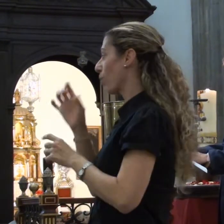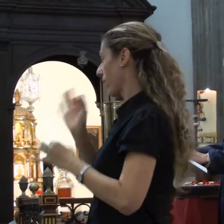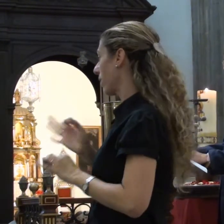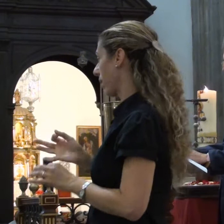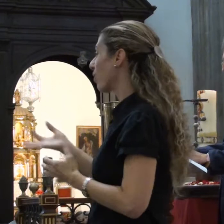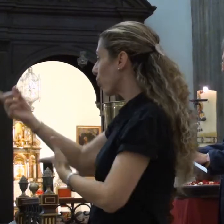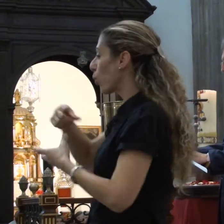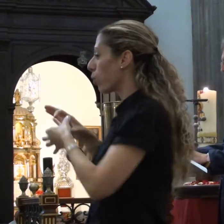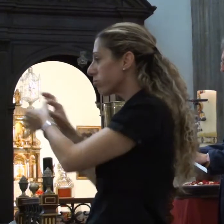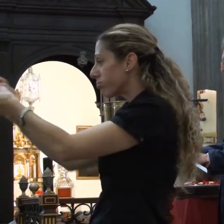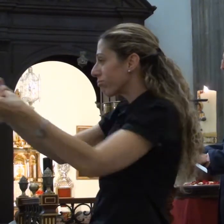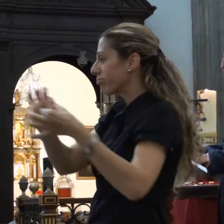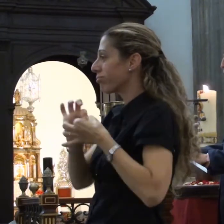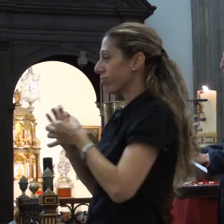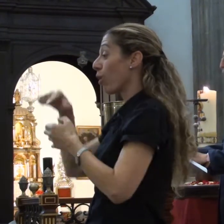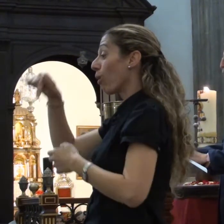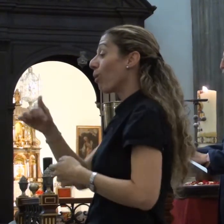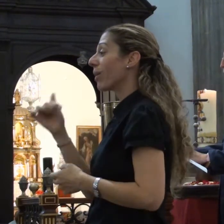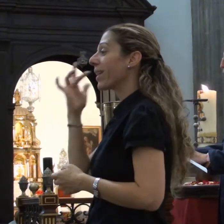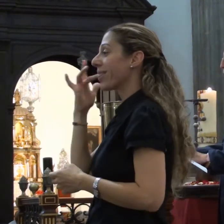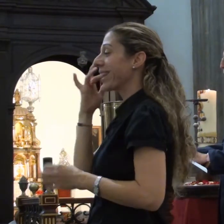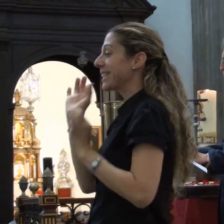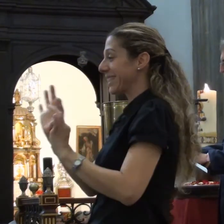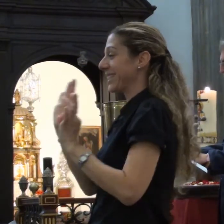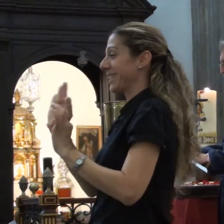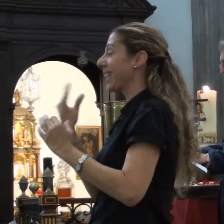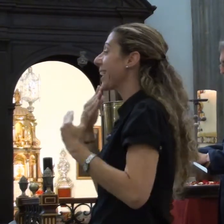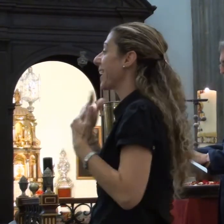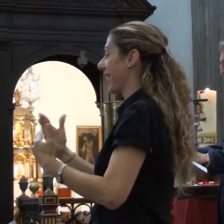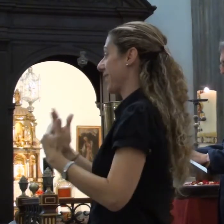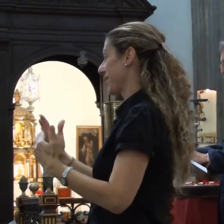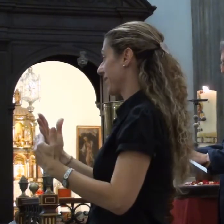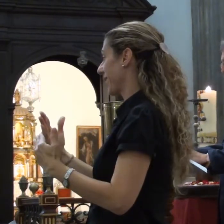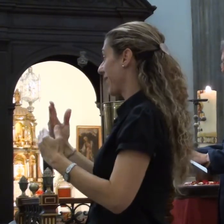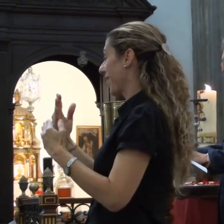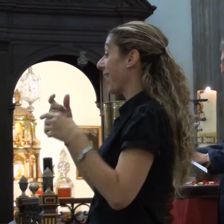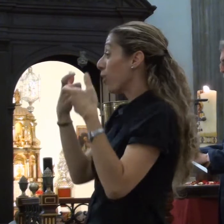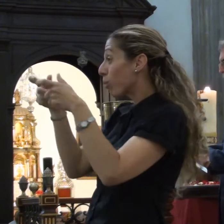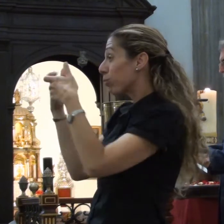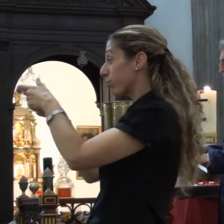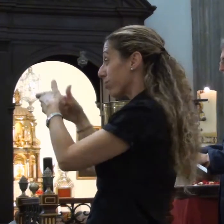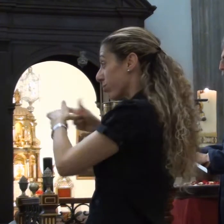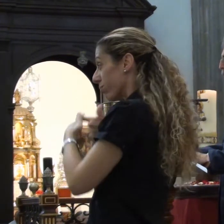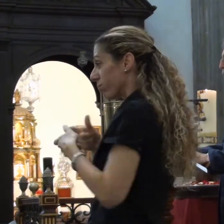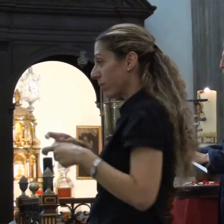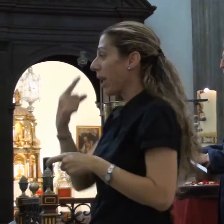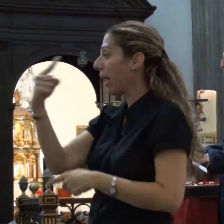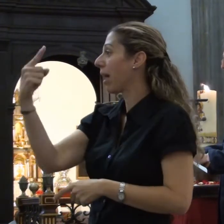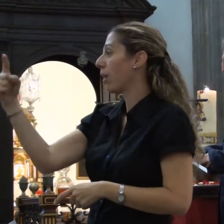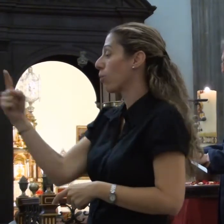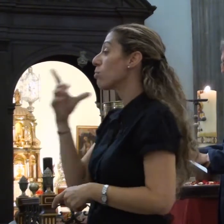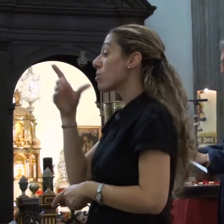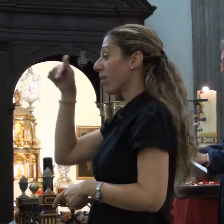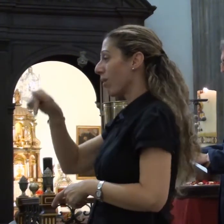un día de Acción de Gracias por tanto dones como hemos recibido como demuestra el número